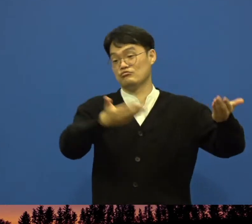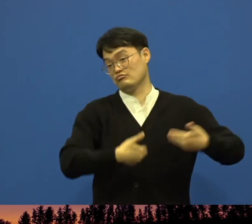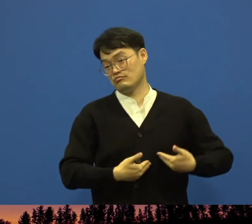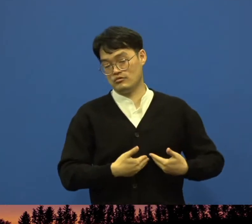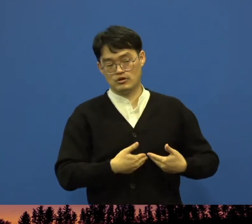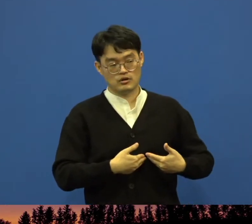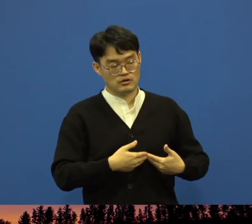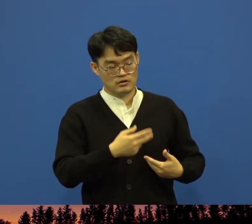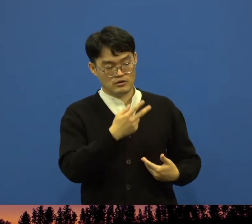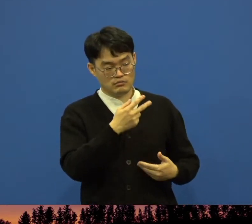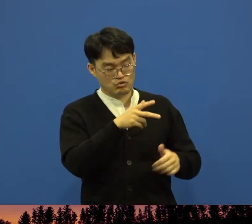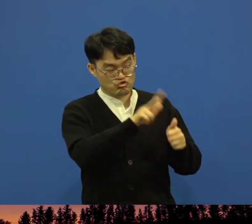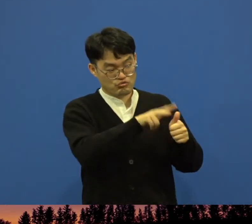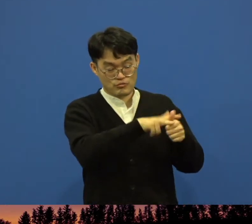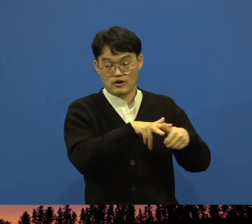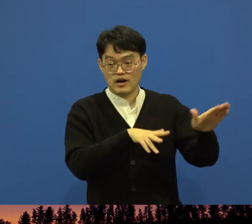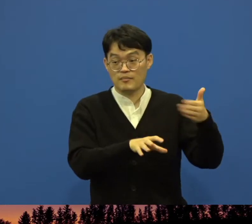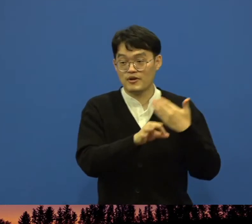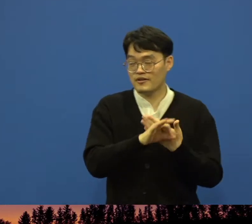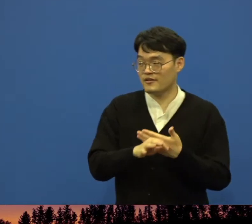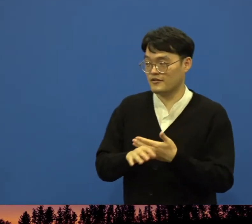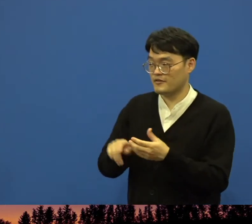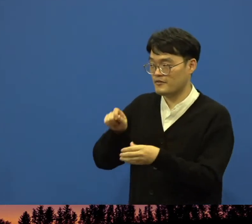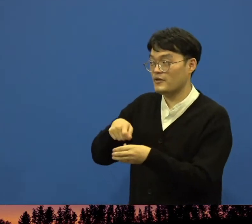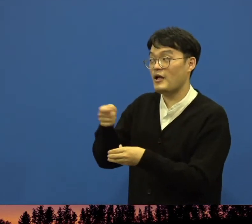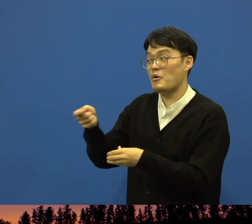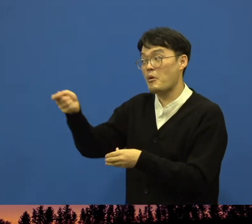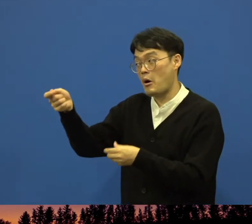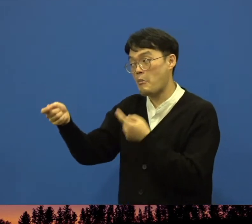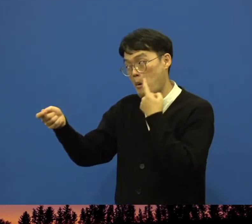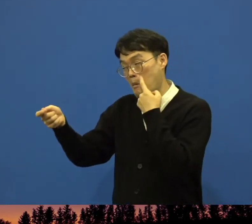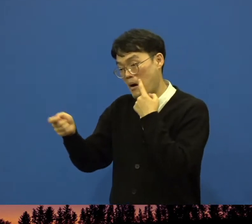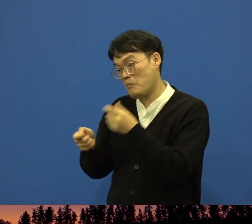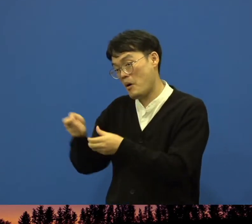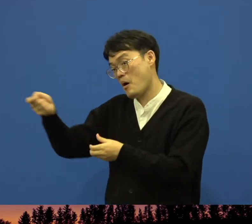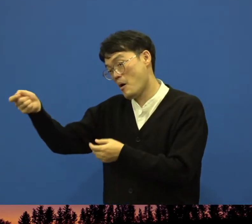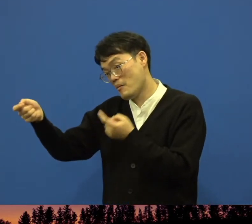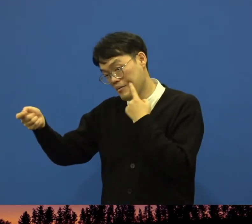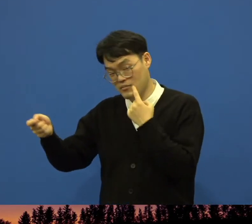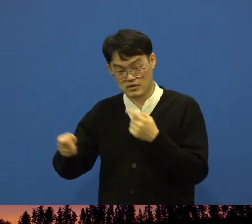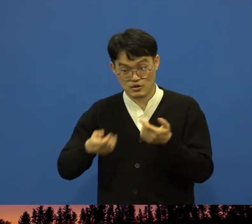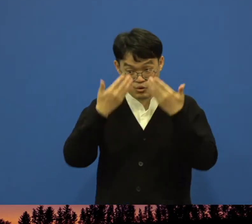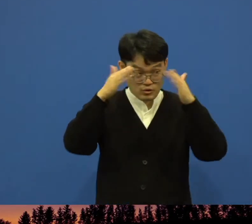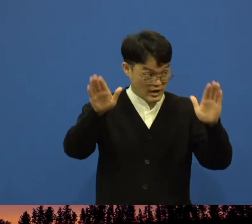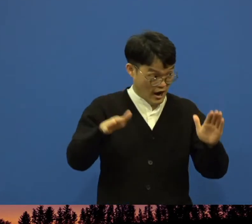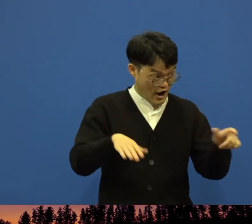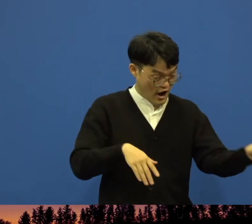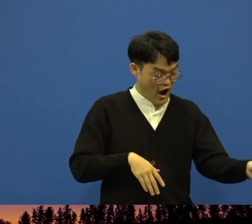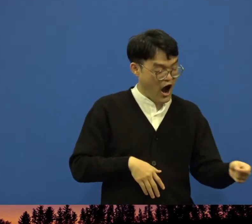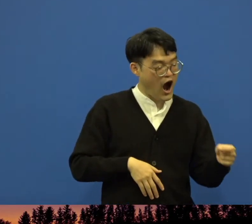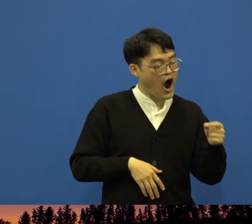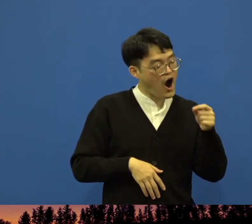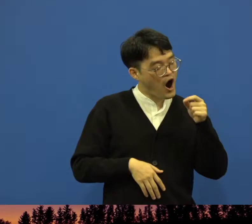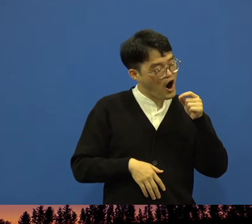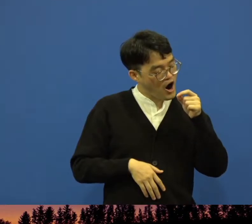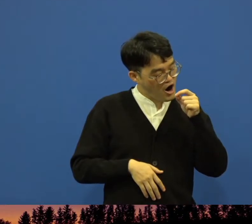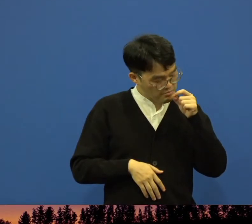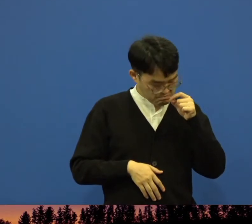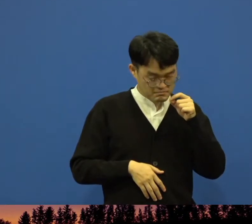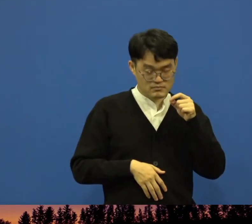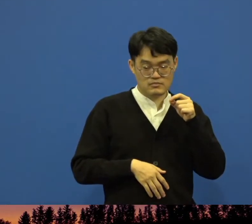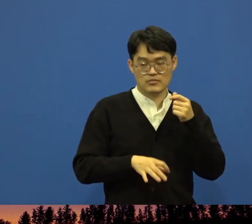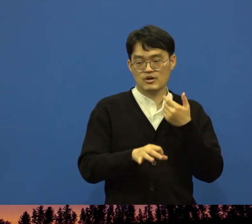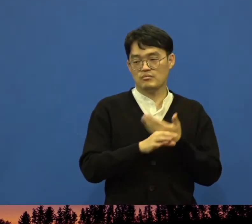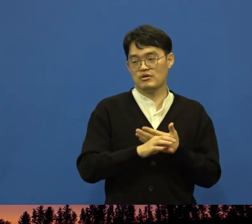그런 거 있어요. 맛보시죠. 그러잖아요. 뭐 하나 튀김 같은 거 하나 드셔보시죠. 딱